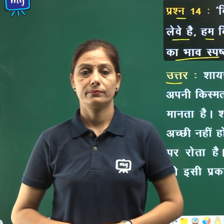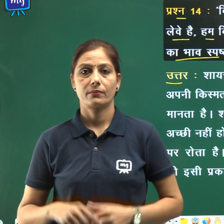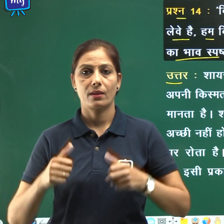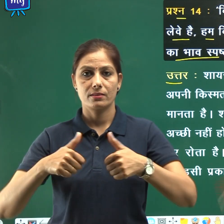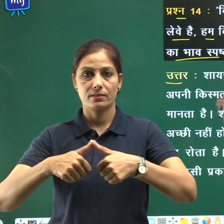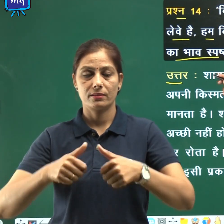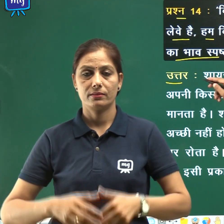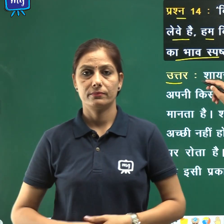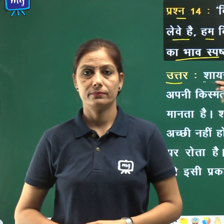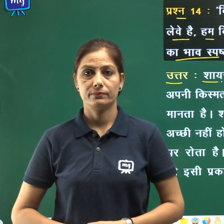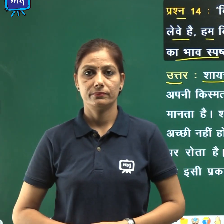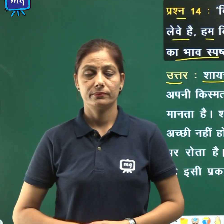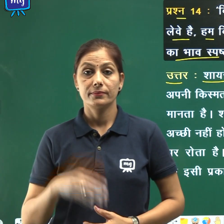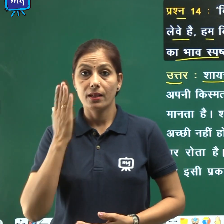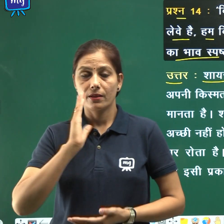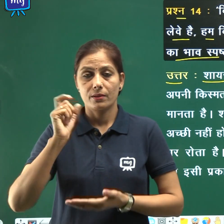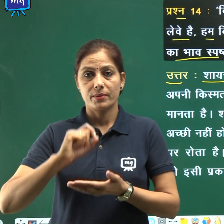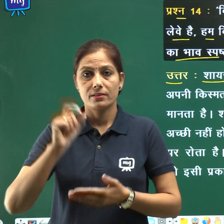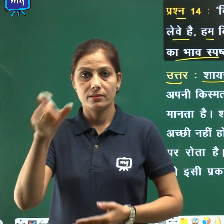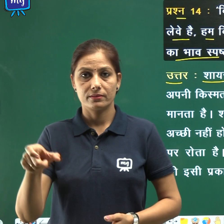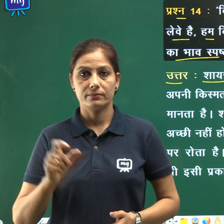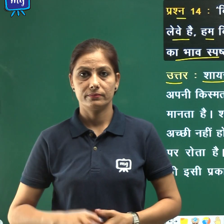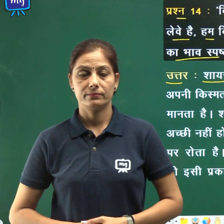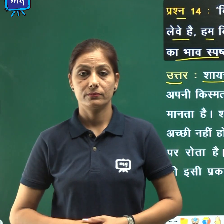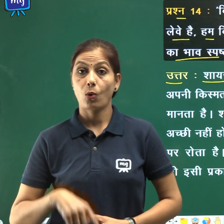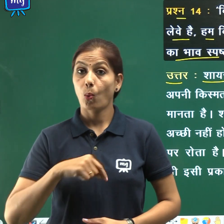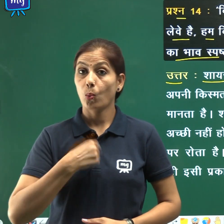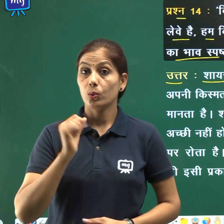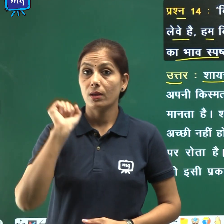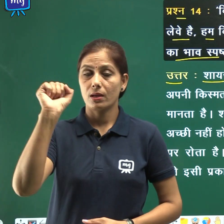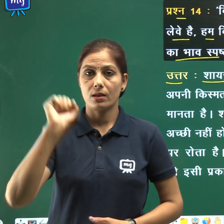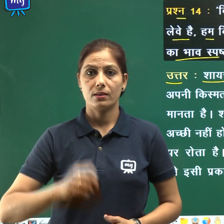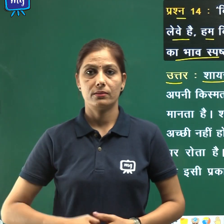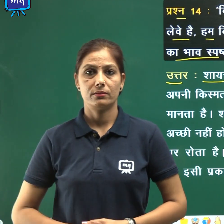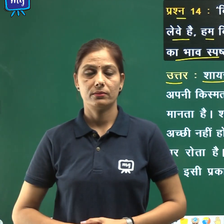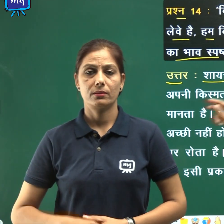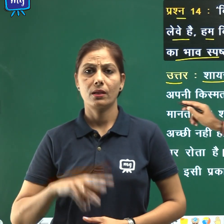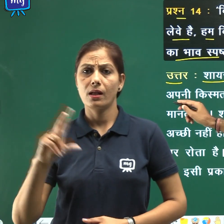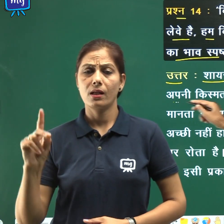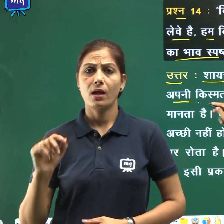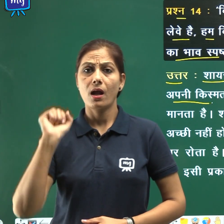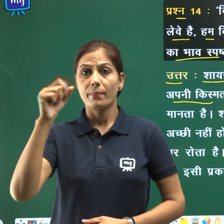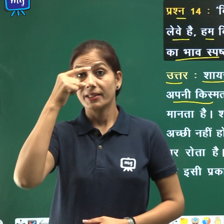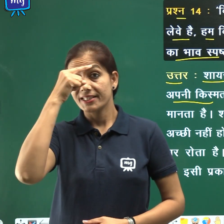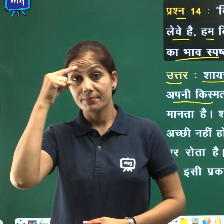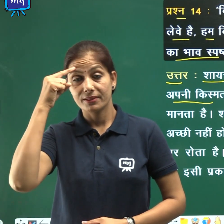उत्तर है शायर स्वयं का तथा अपनी किस्मत का